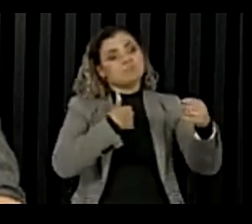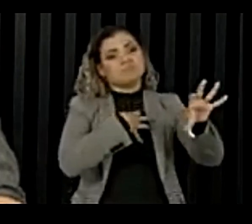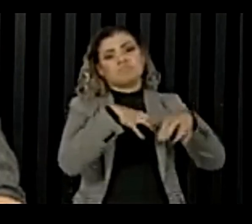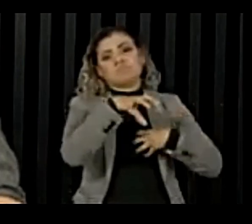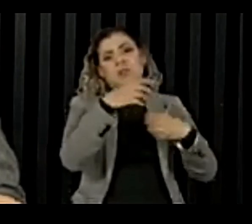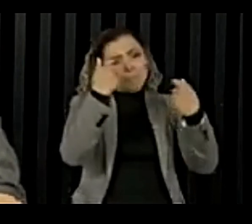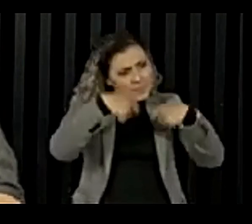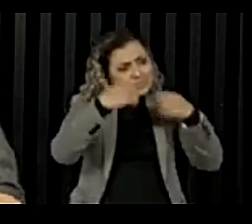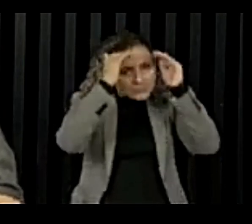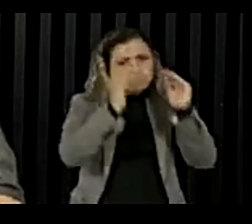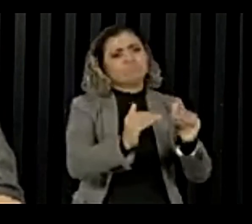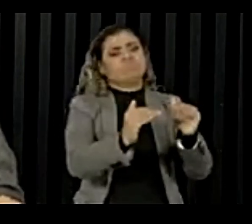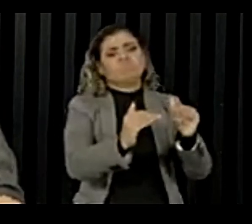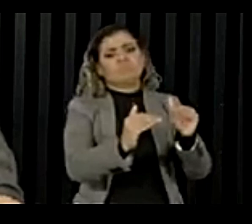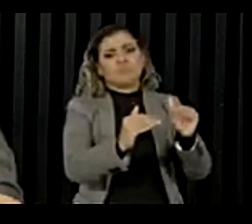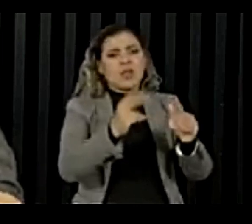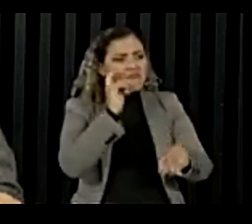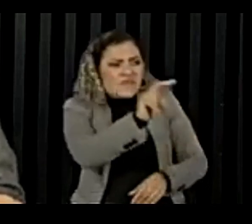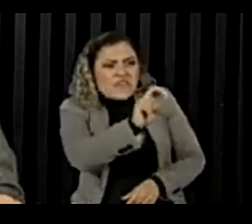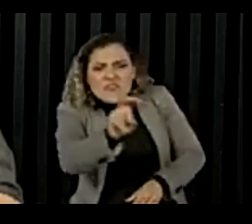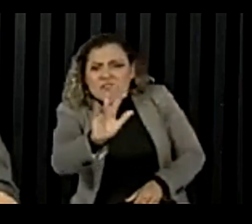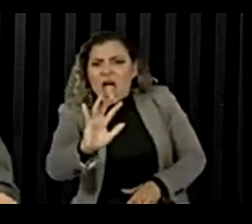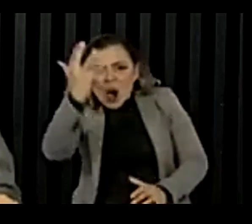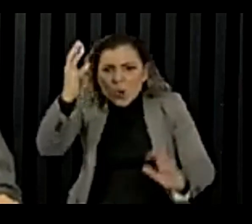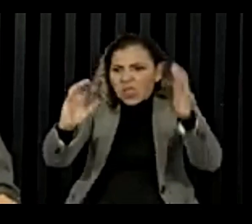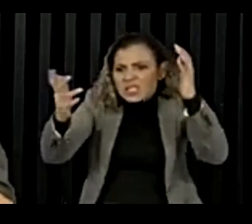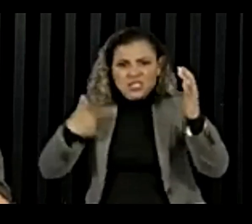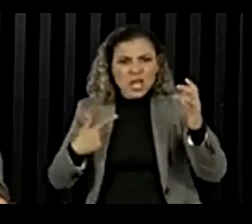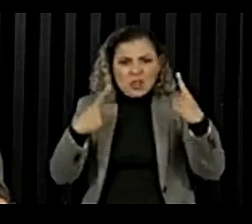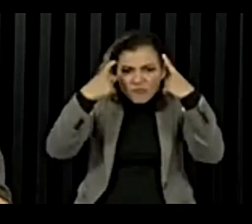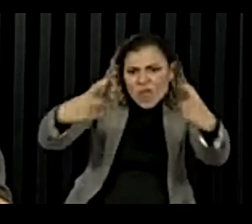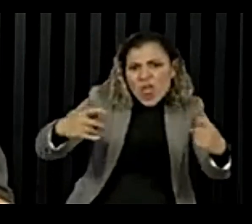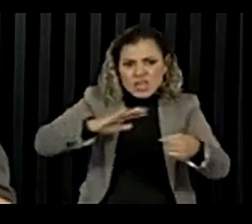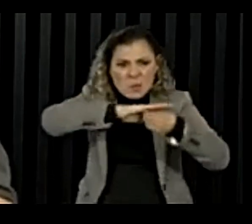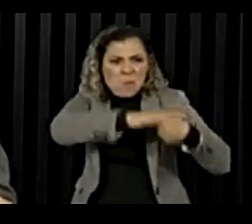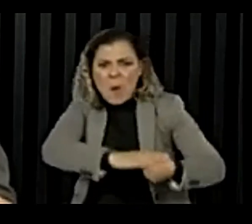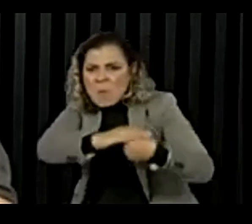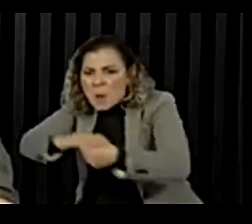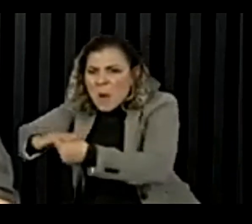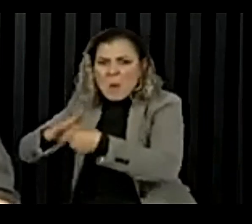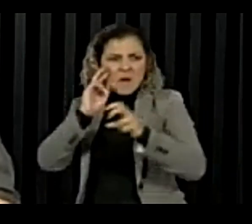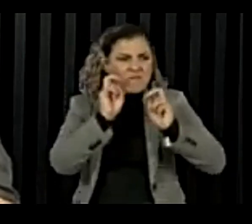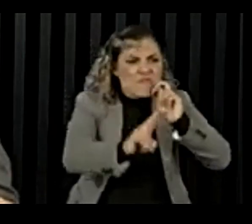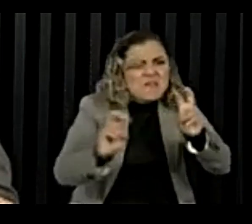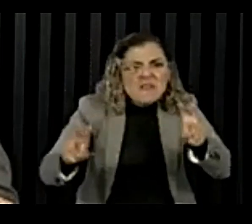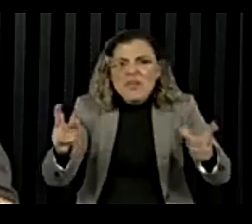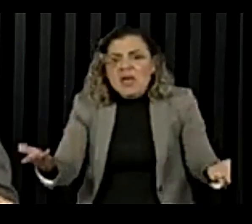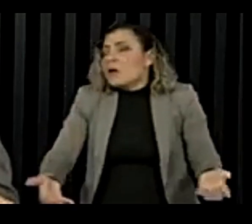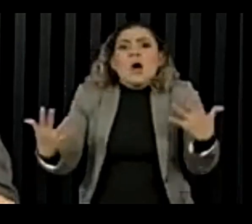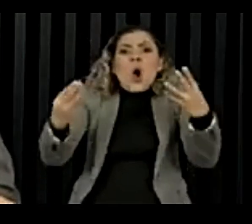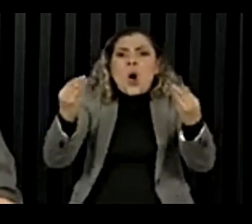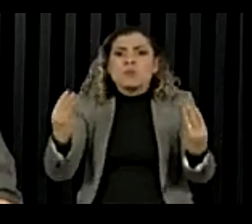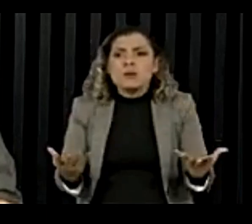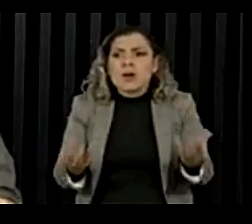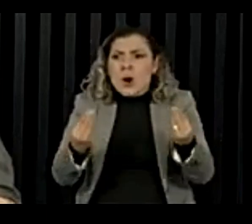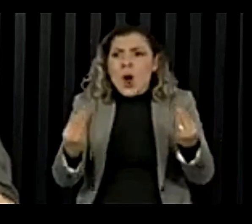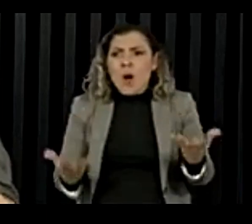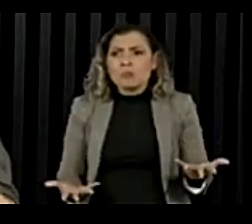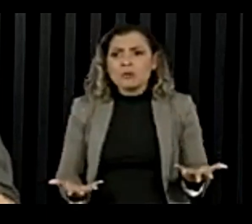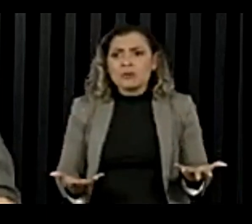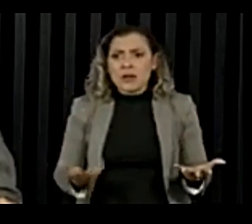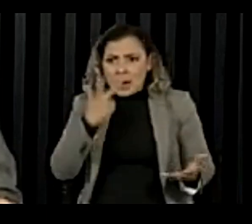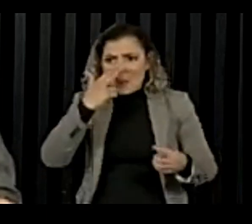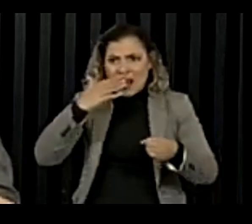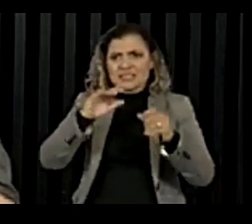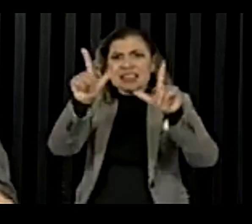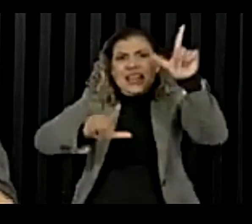pode simplesmente olhar tudo que está acontecendo, toda a violência, toda a opressão, toda a tentativa de silenciar a imprensa,